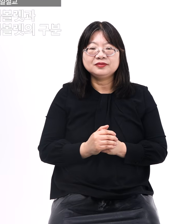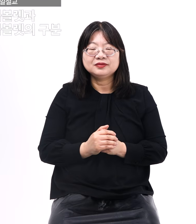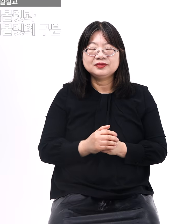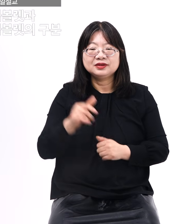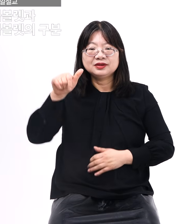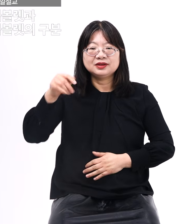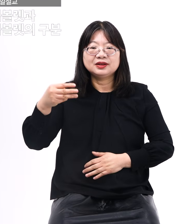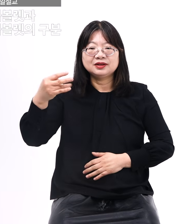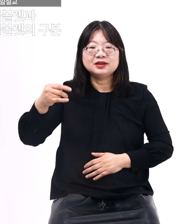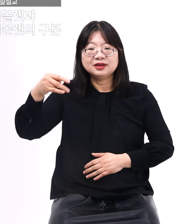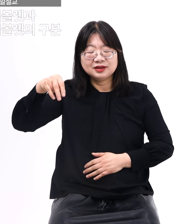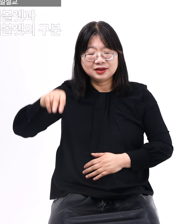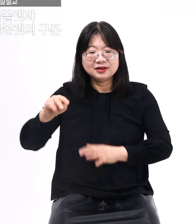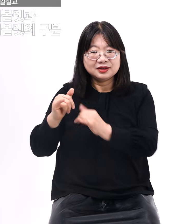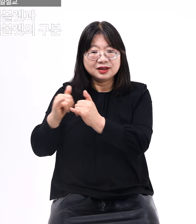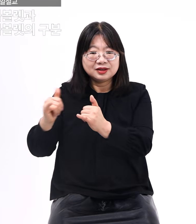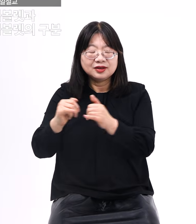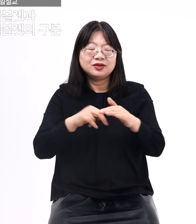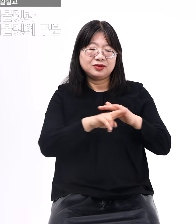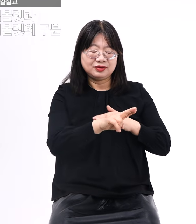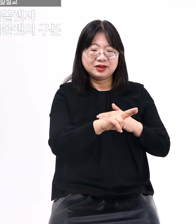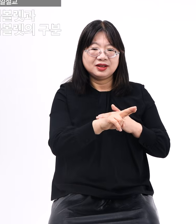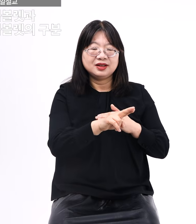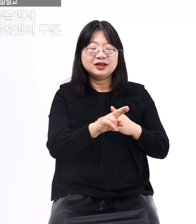길르앗 사람들이 도망하는